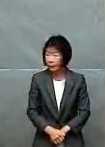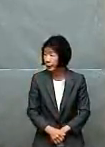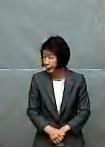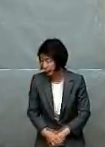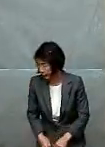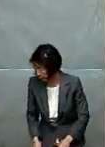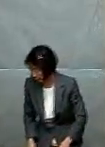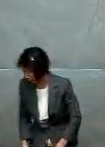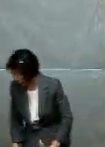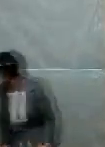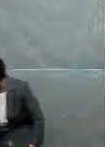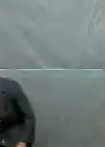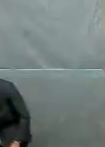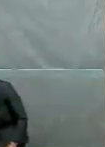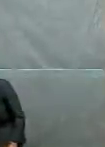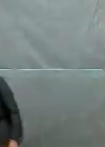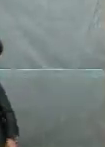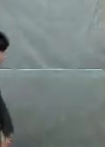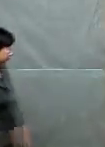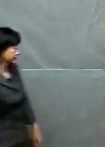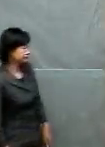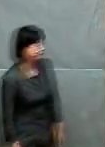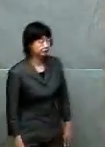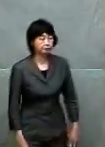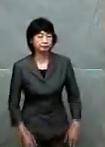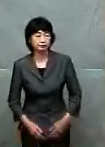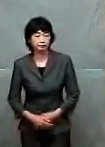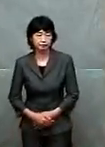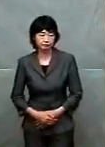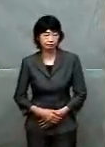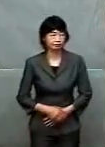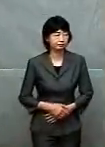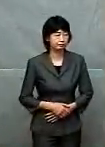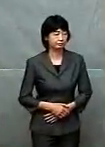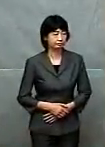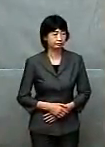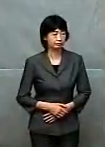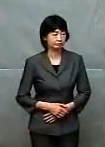い、 他のご質問、はい、家福さんどうぞ。